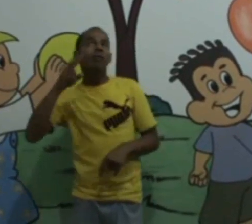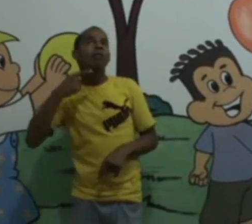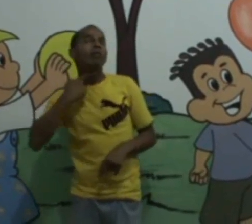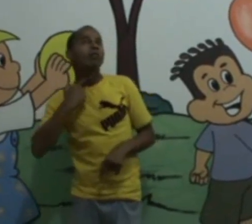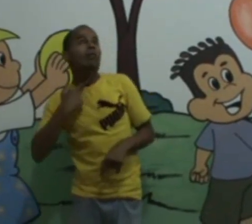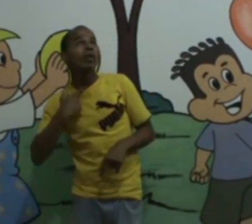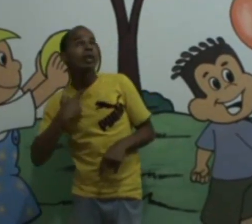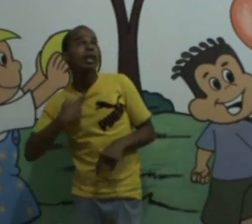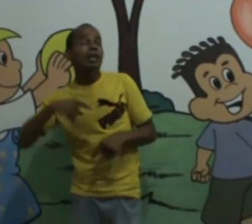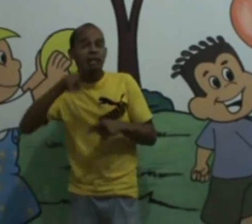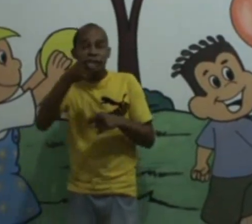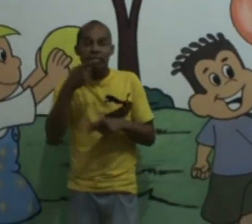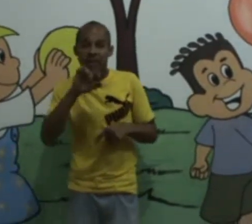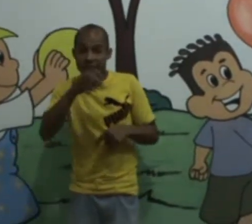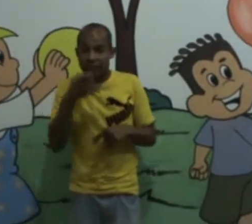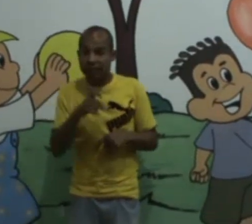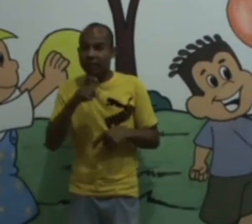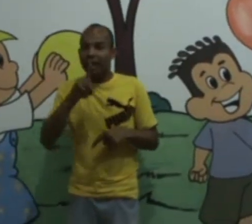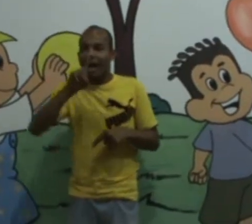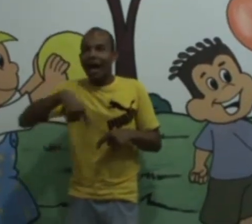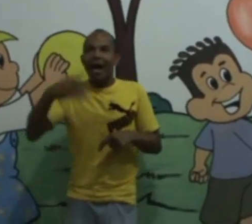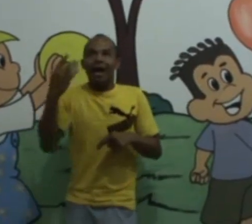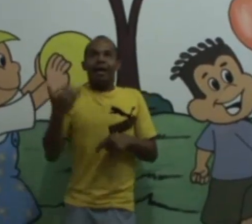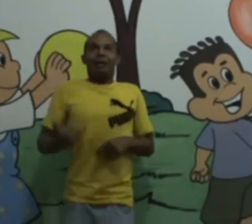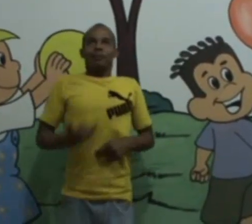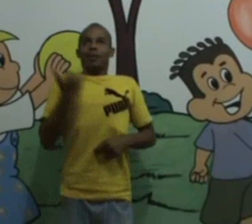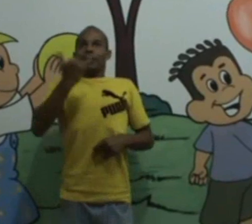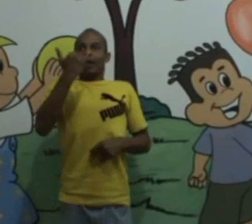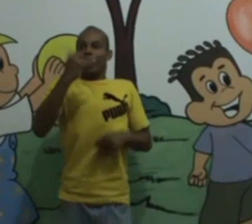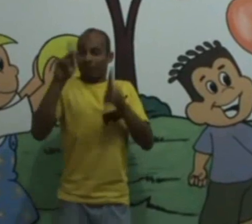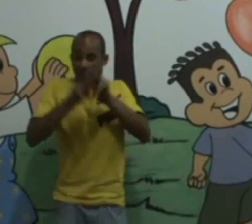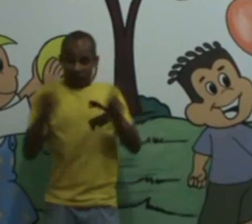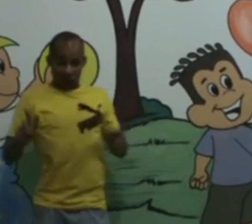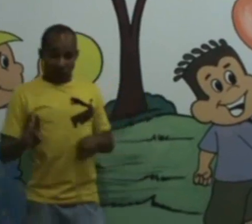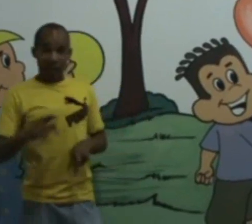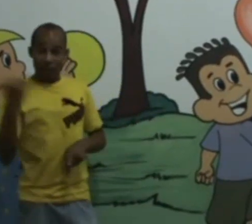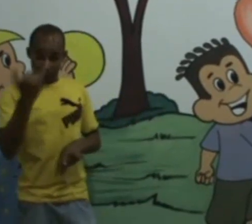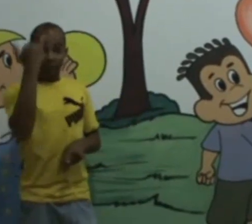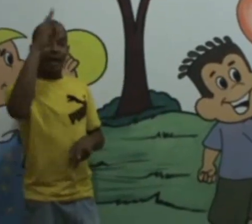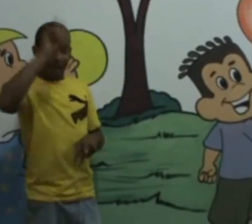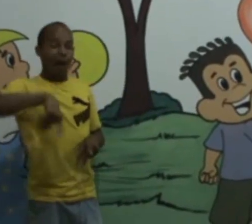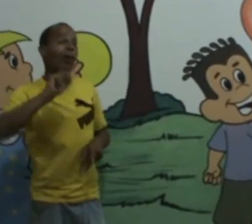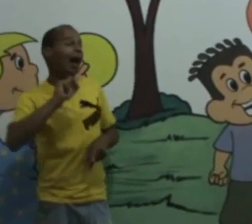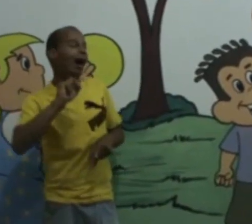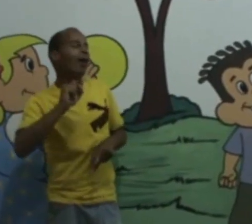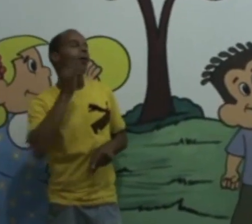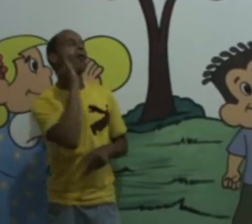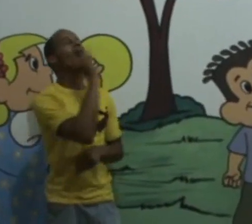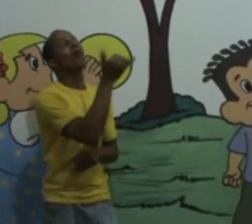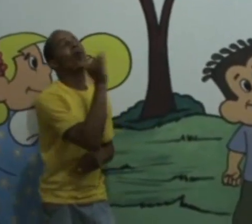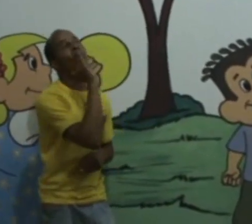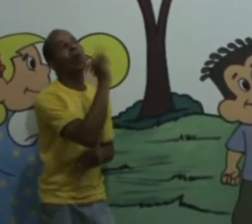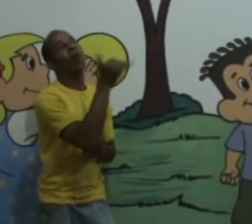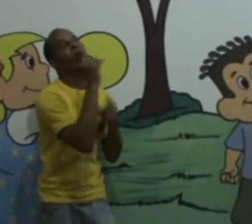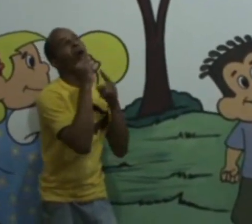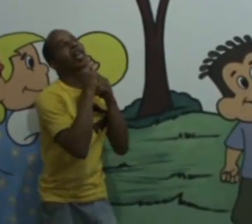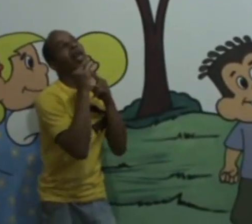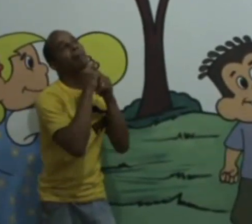a vontade de fazer xixi é a coisa mais importante do mundo. Para a professora, a coisa mais importante do mundo